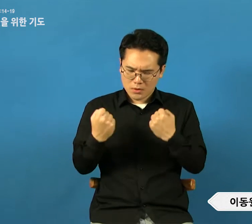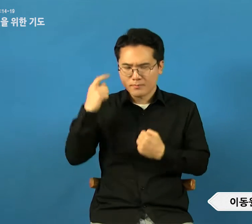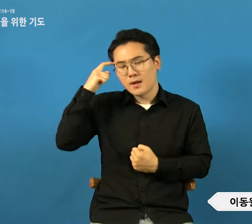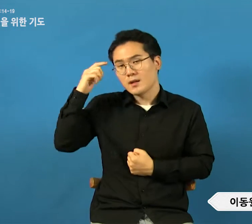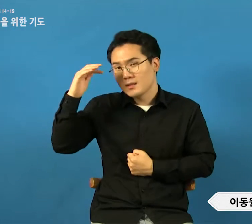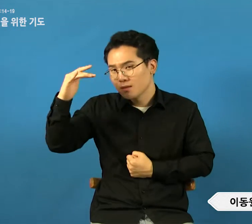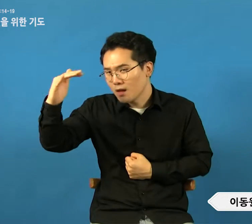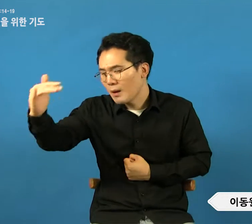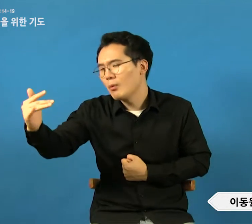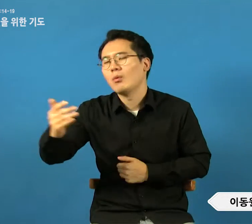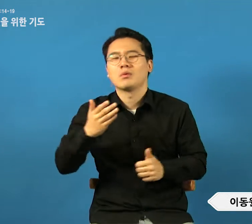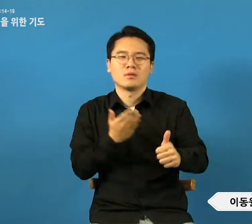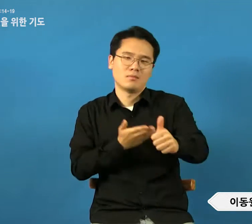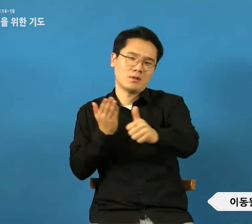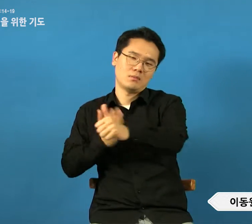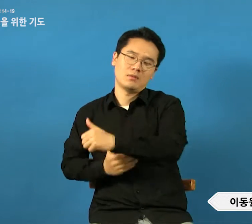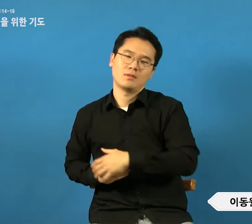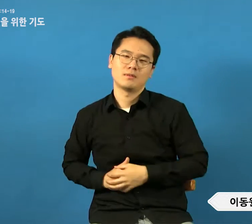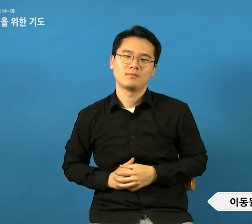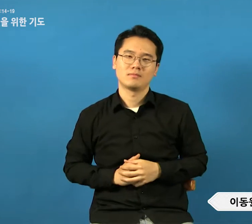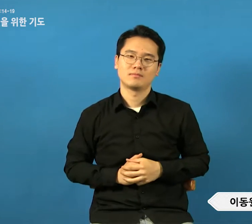사모하지 않으시겠습니까?